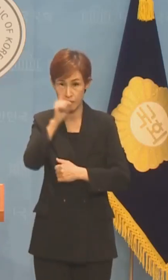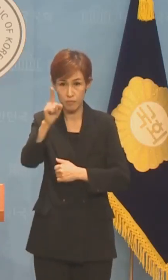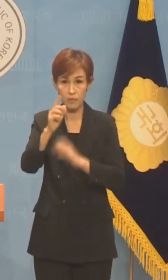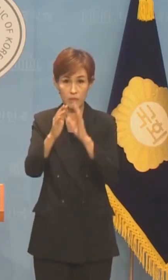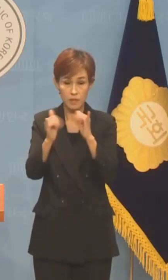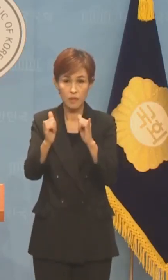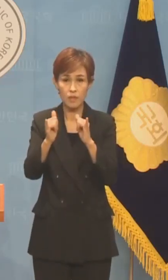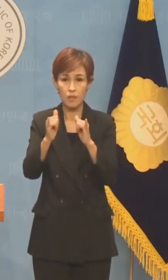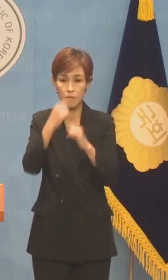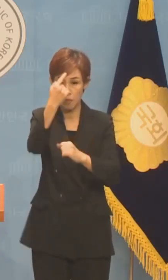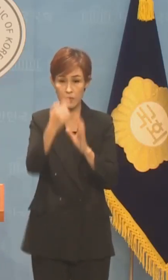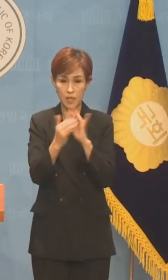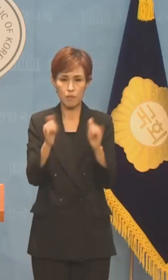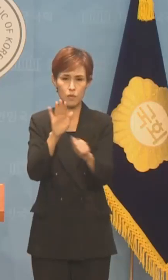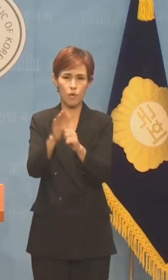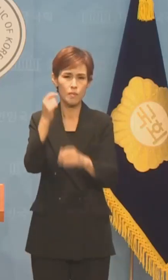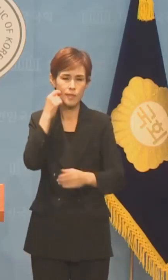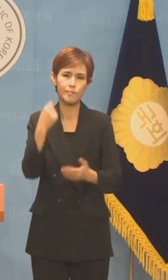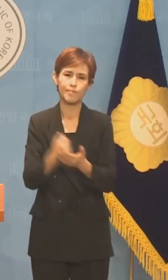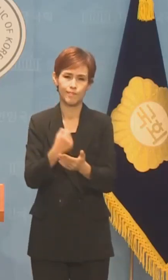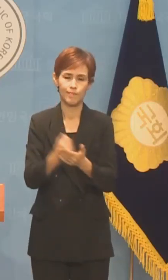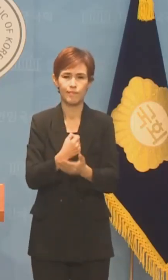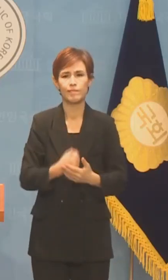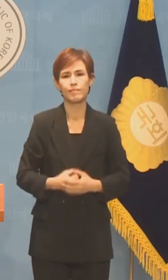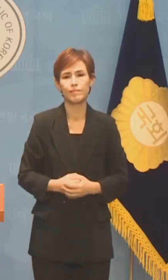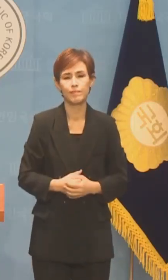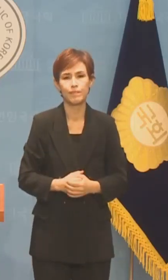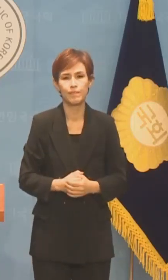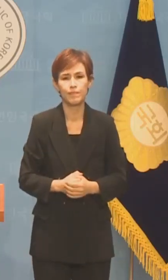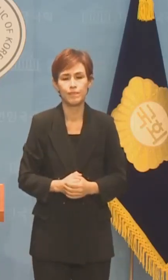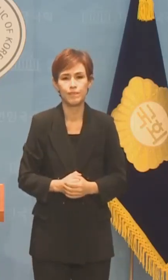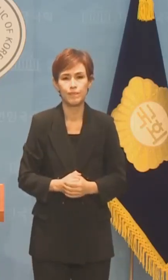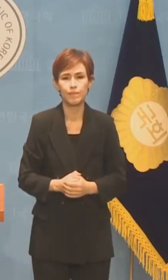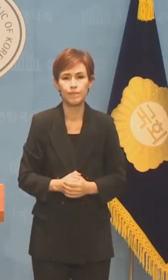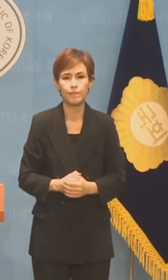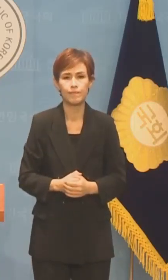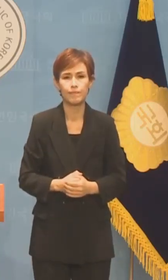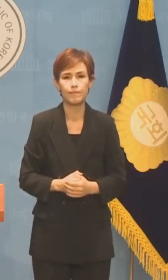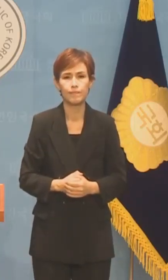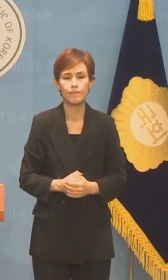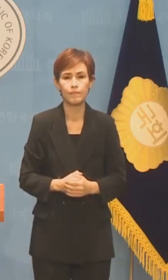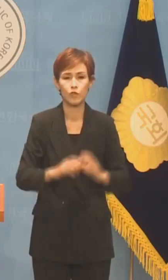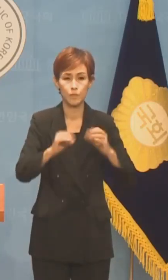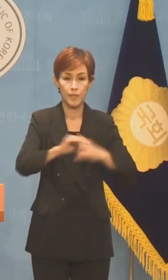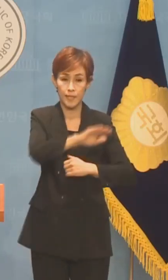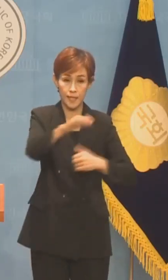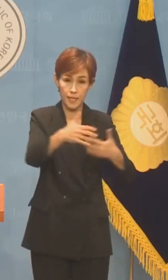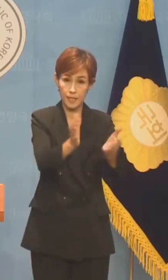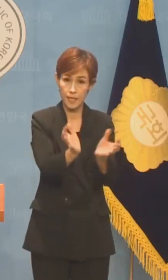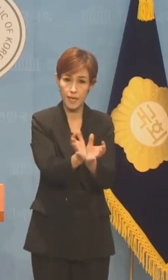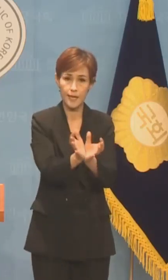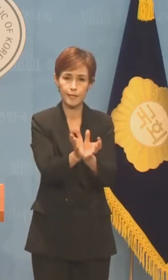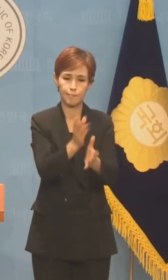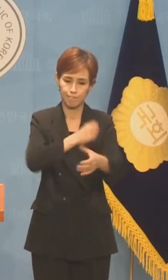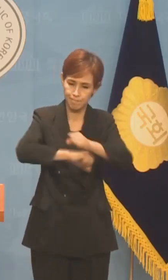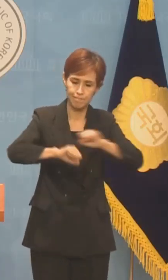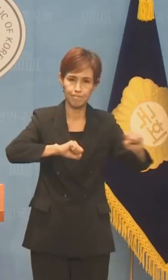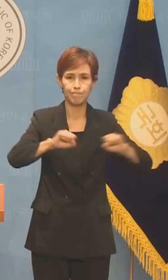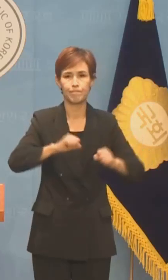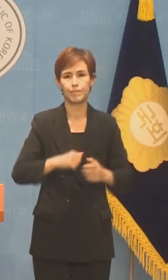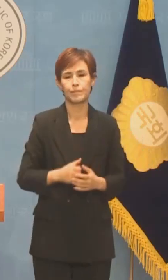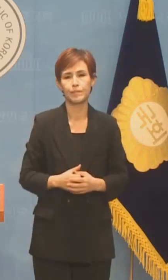없어서 매우 안타깝다는 심경을 밝혀왔습니다. 이에 시민단체가 나서기로